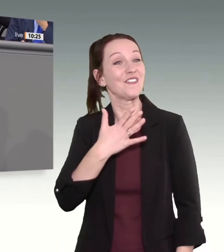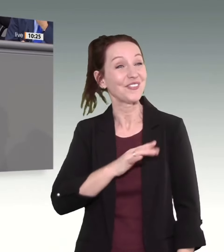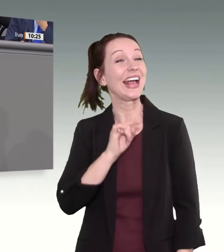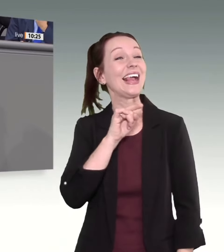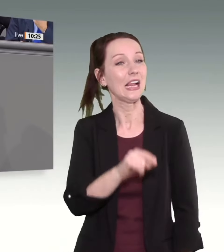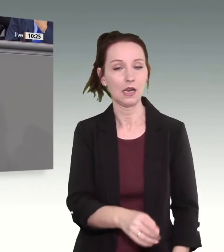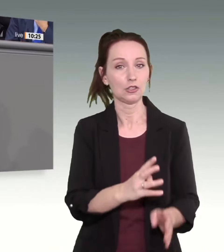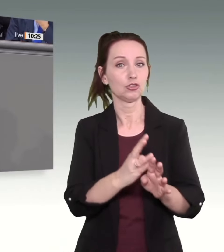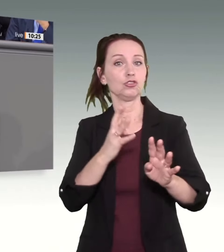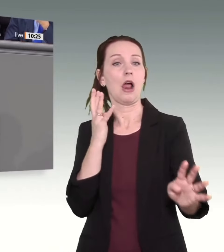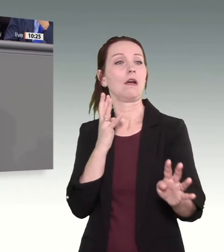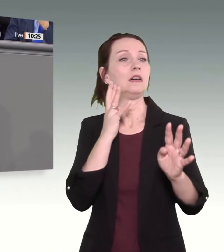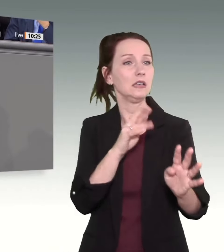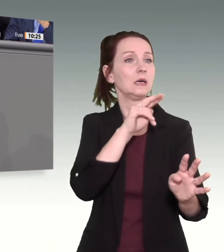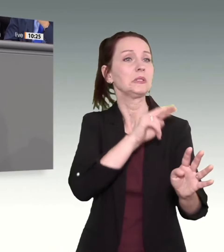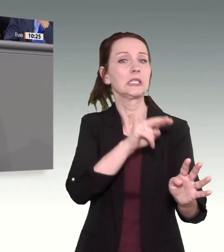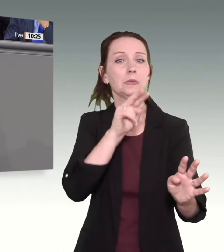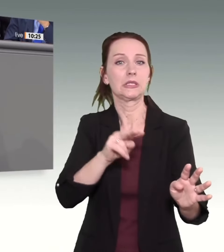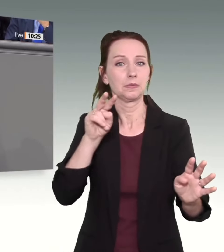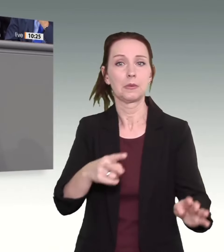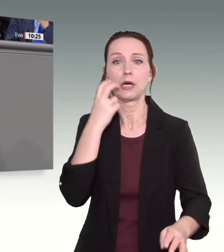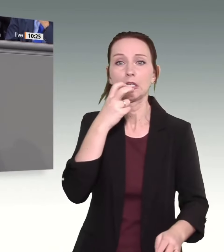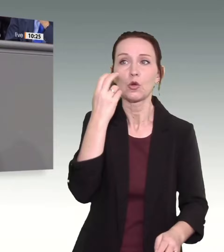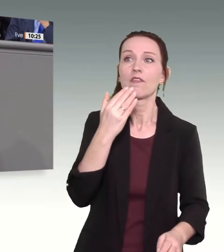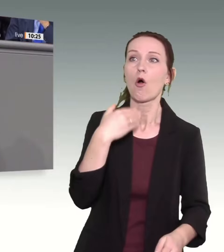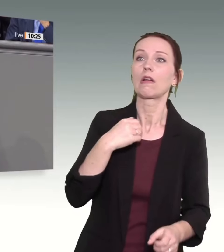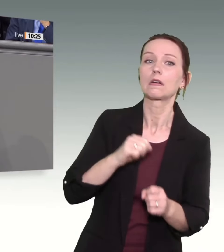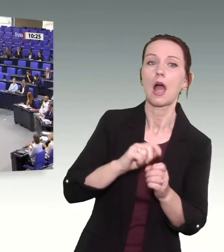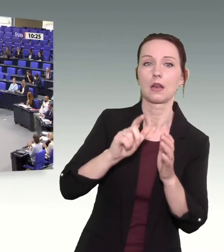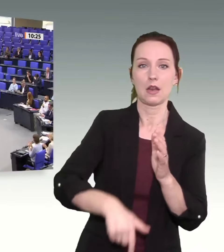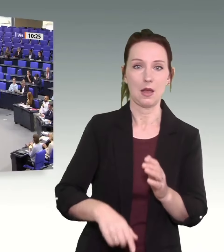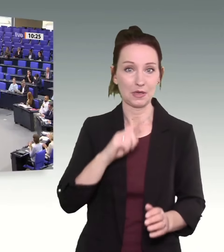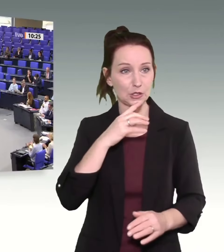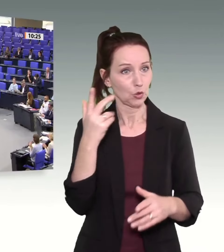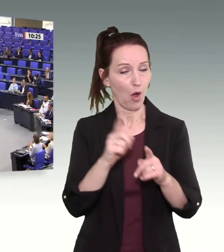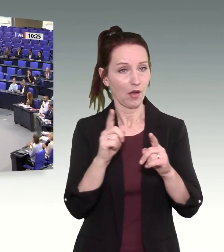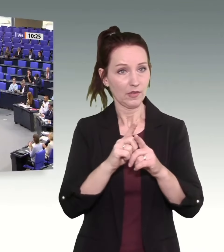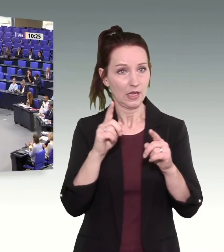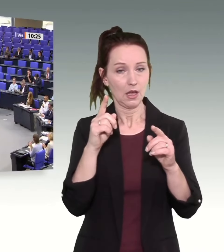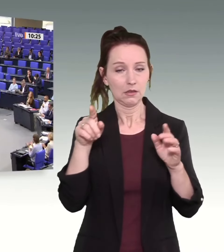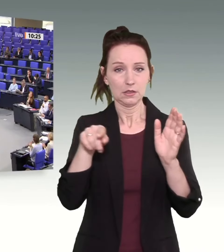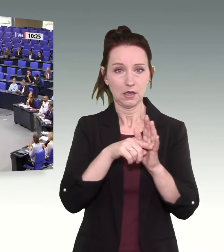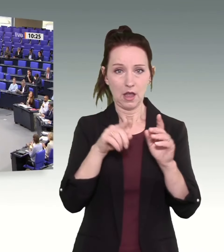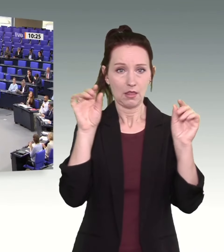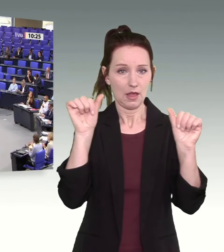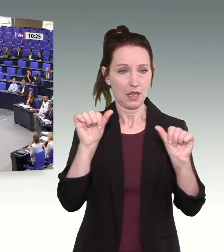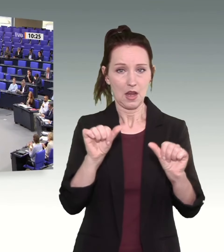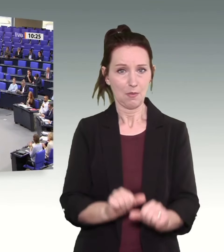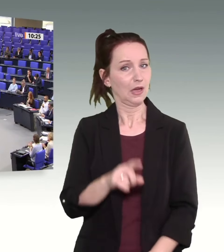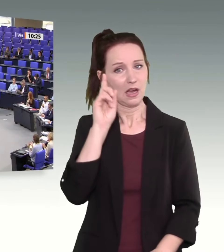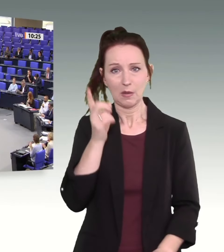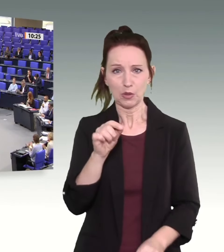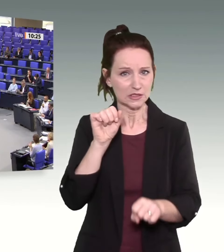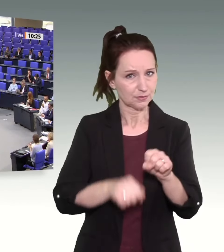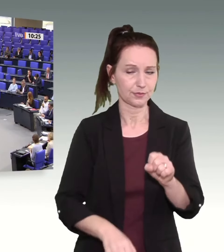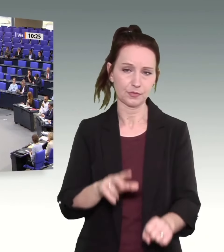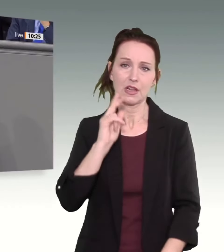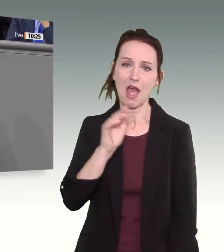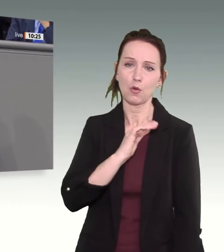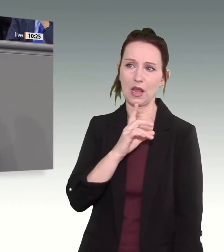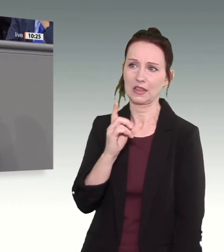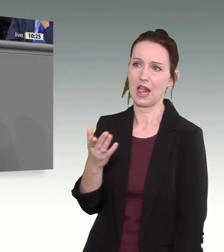Abwärtsspirale, die muss durchbrochen werden, Kollege Daldruck. Und deswegen wundert mich das schon